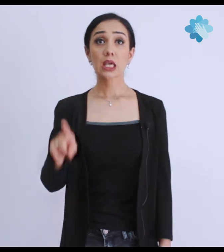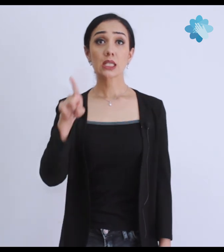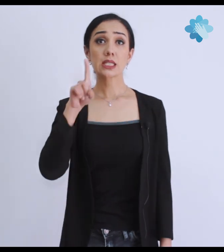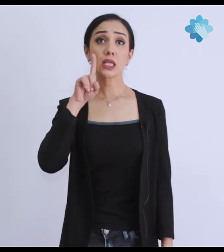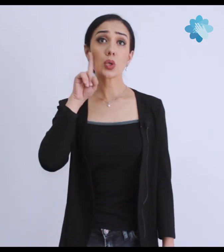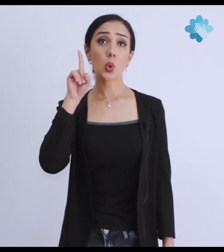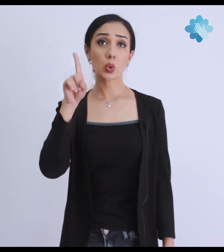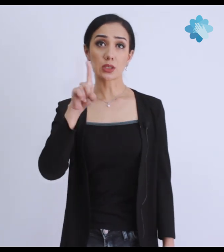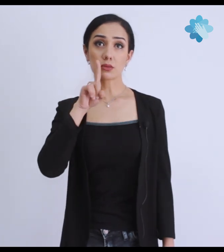золотой